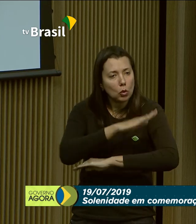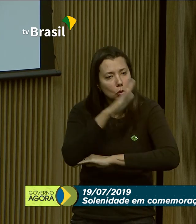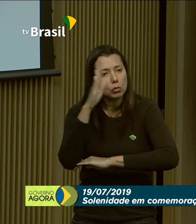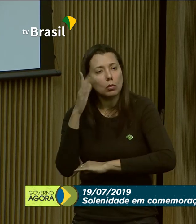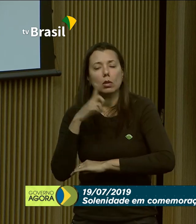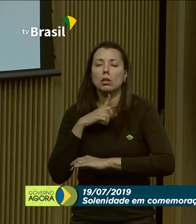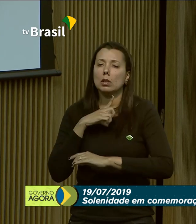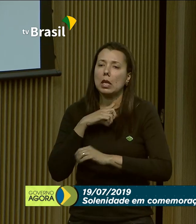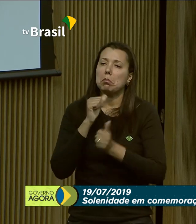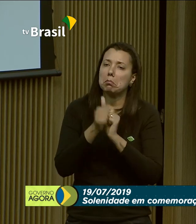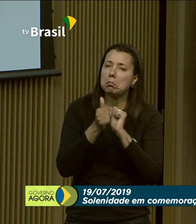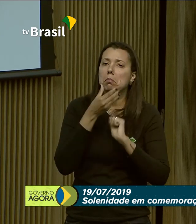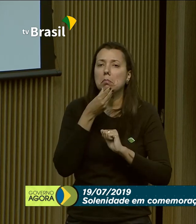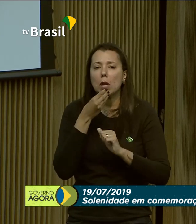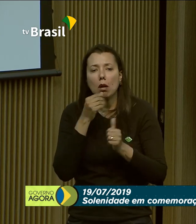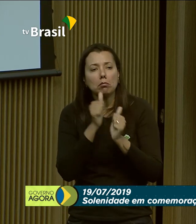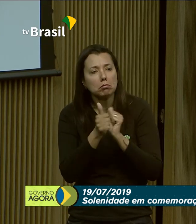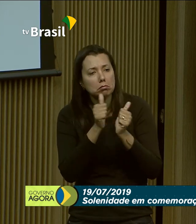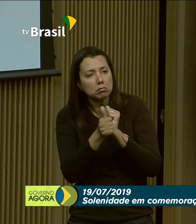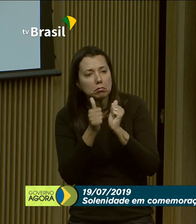disputando campeonatos regionais,